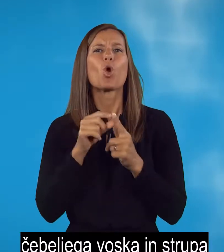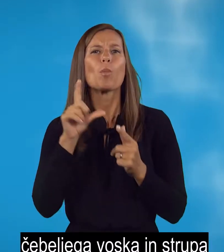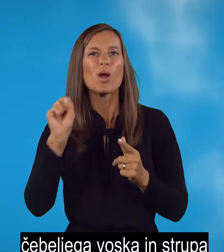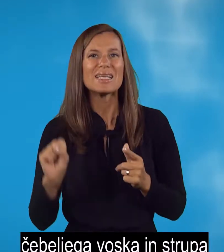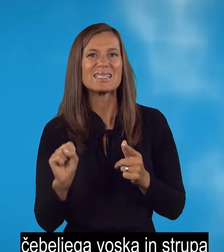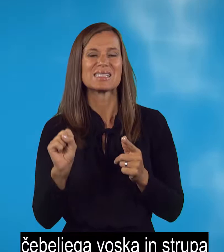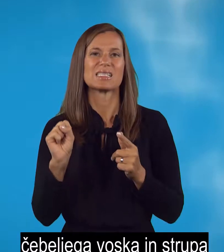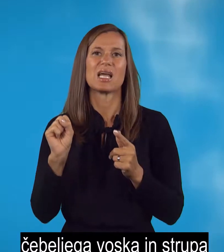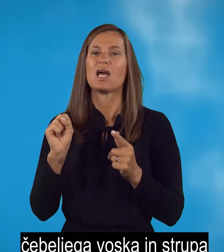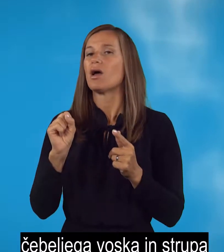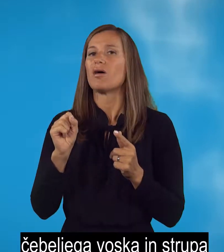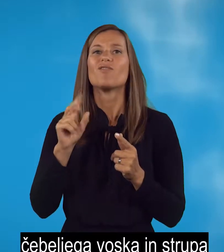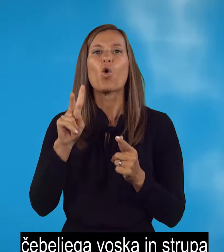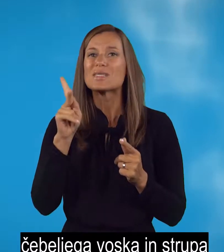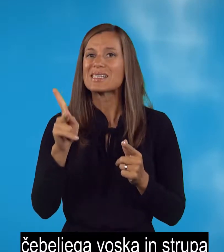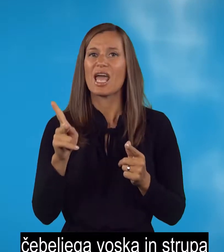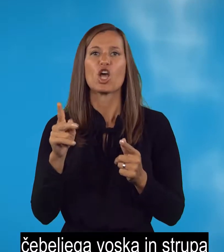strupa ter čebeljih matic.